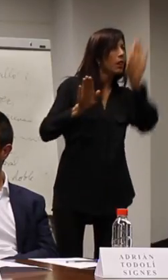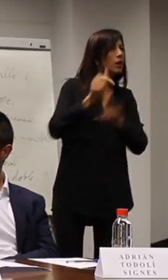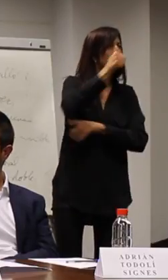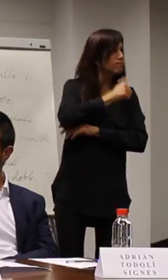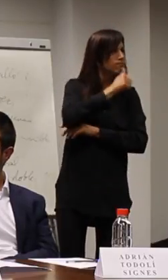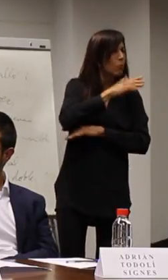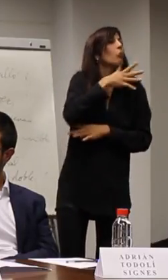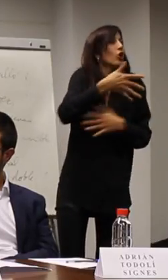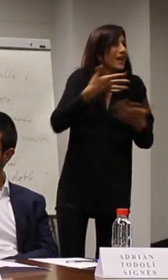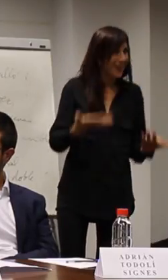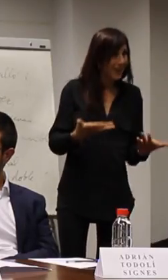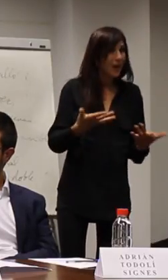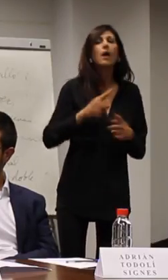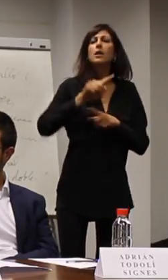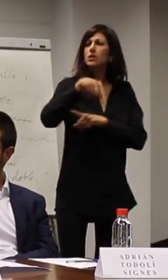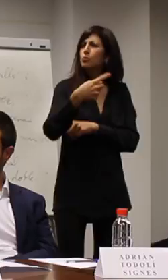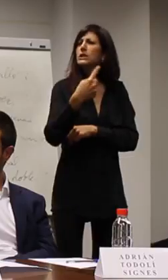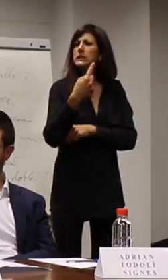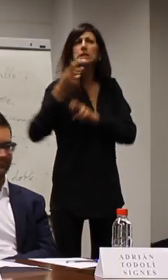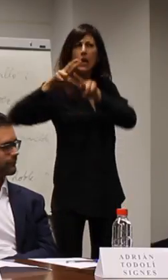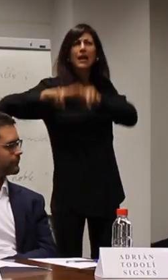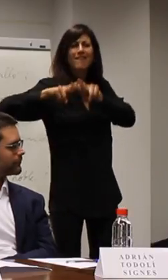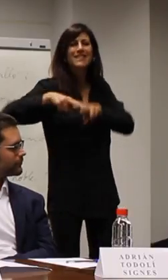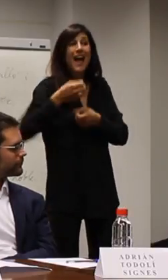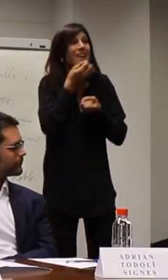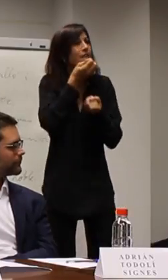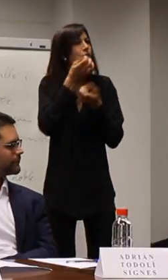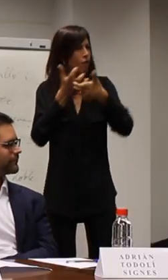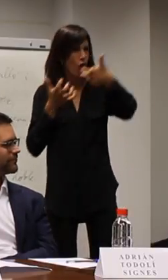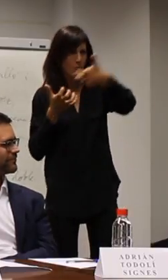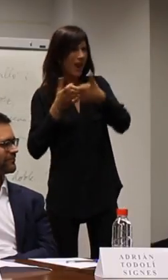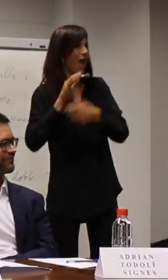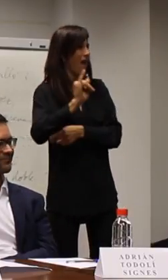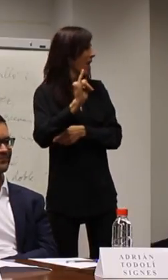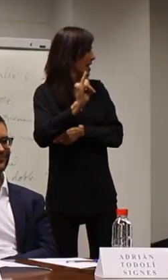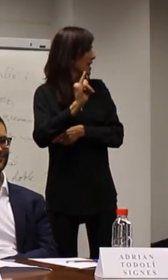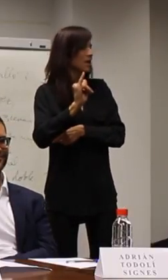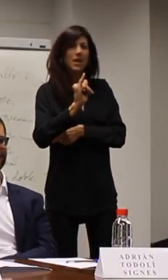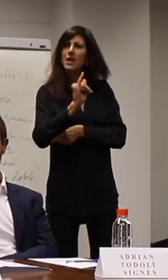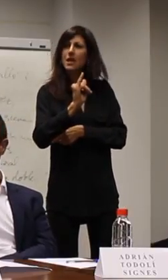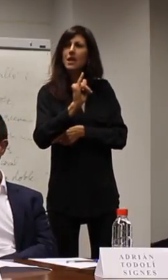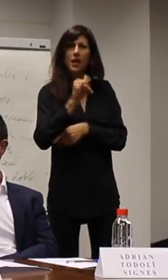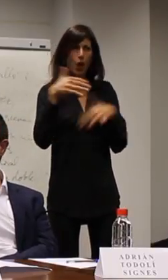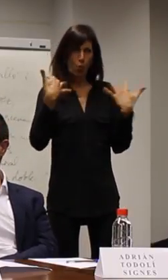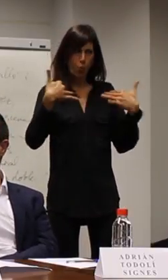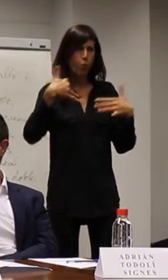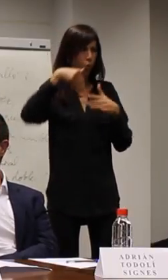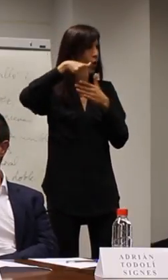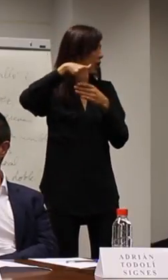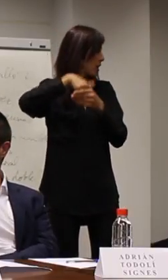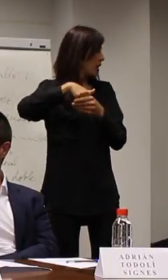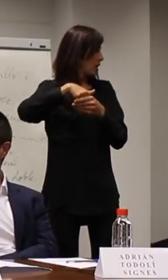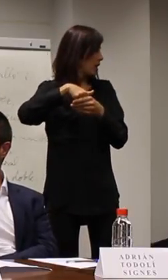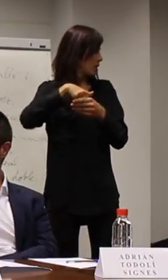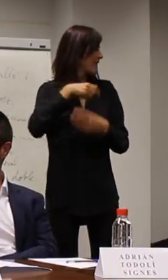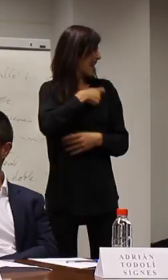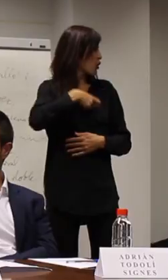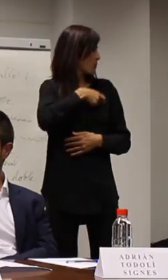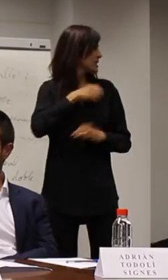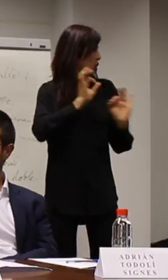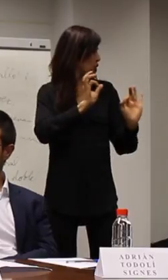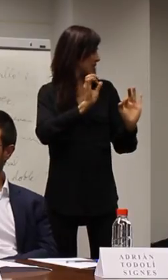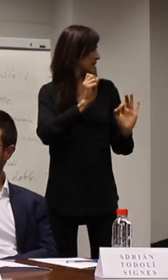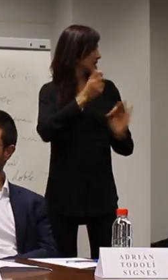hecho la Comisión Nacional de la Competencia, que tiene tela, ¿eh? Pero veremos un poco qué opináis vosotros, porque vamos, yo me he quedado alucinado